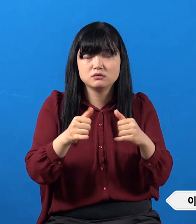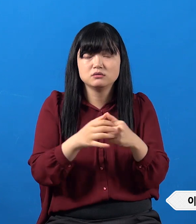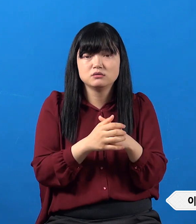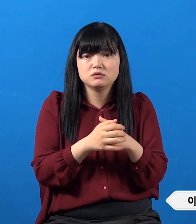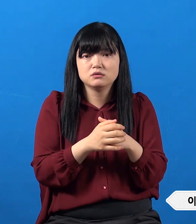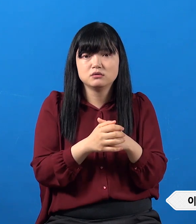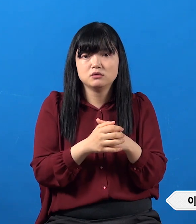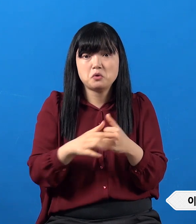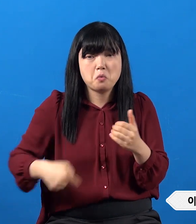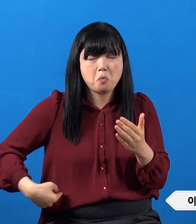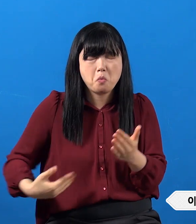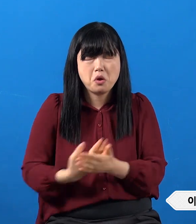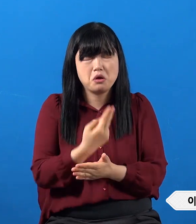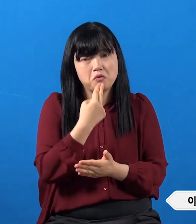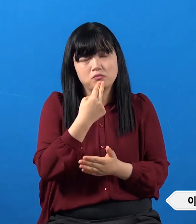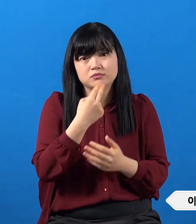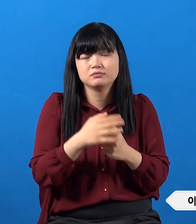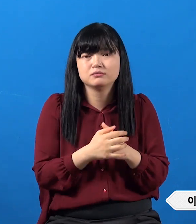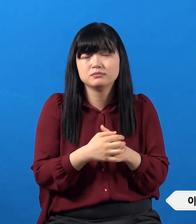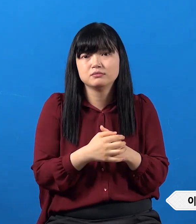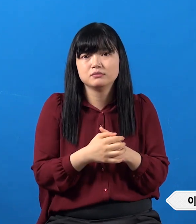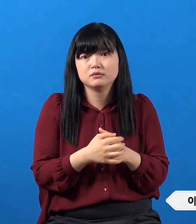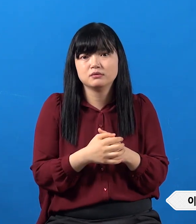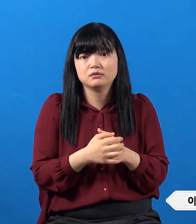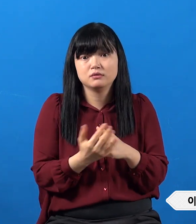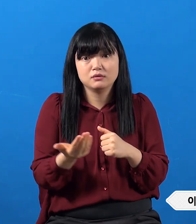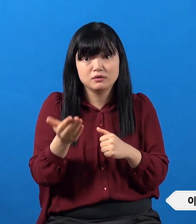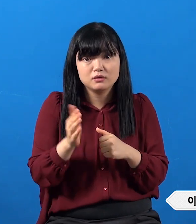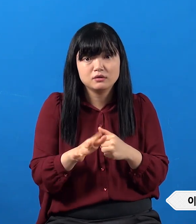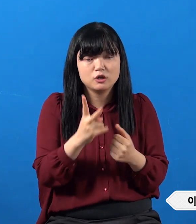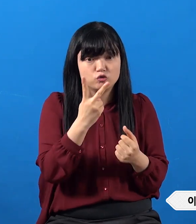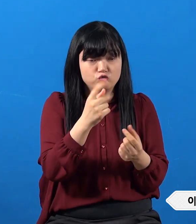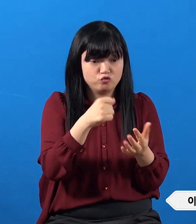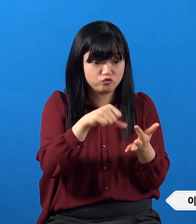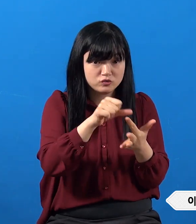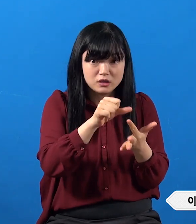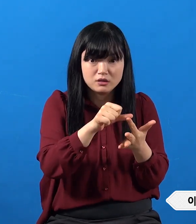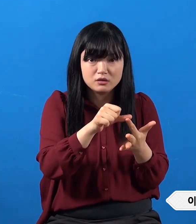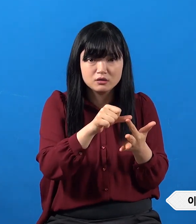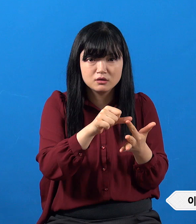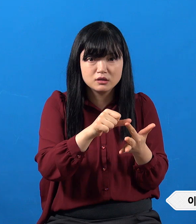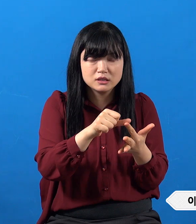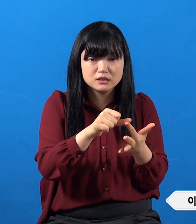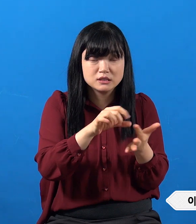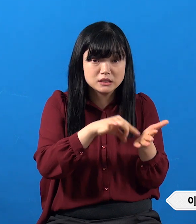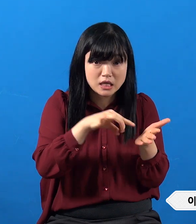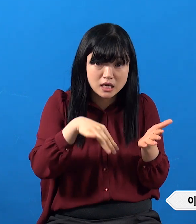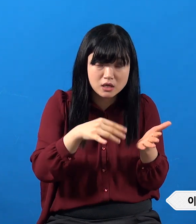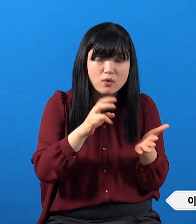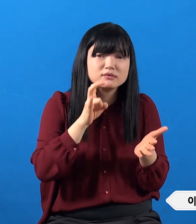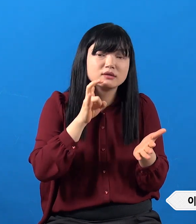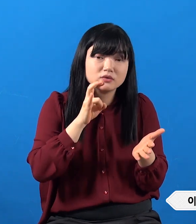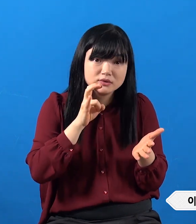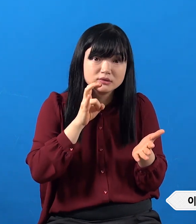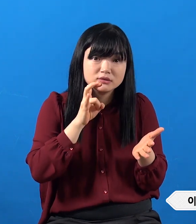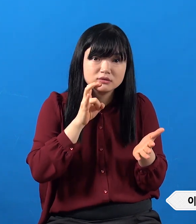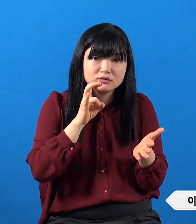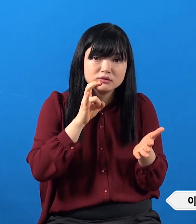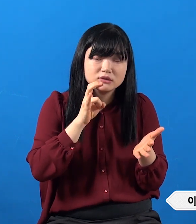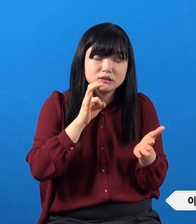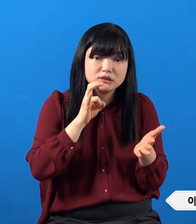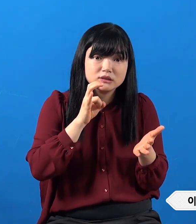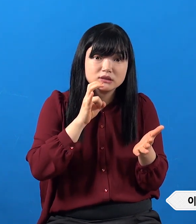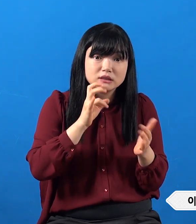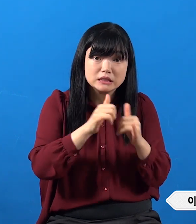유대의 지도자들이 회개가 없었다는 것입니다. 그런데 둘째 아들로 묘사된 세리와 창녀들, 그들은